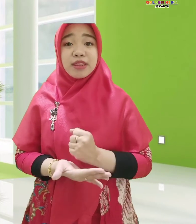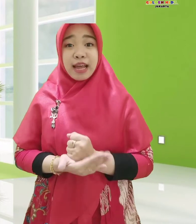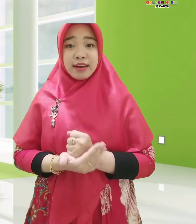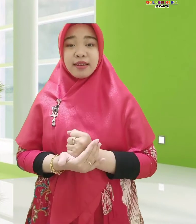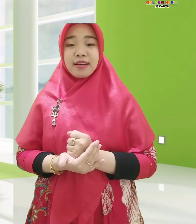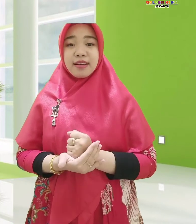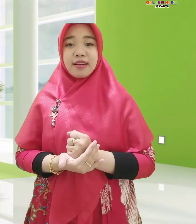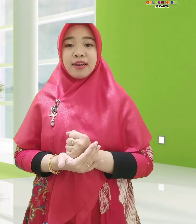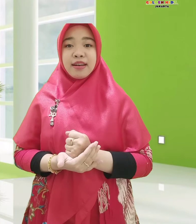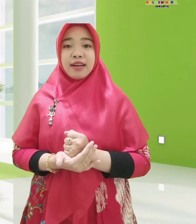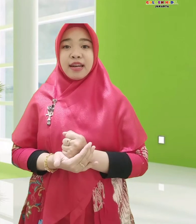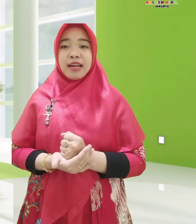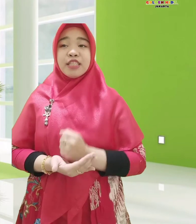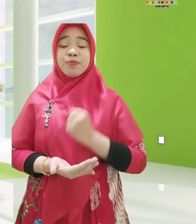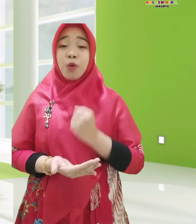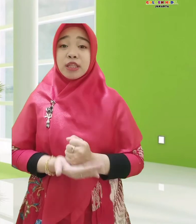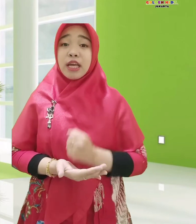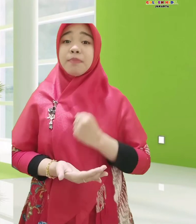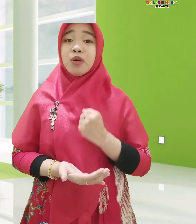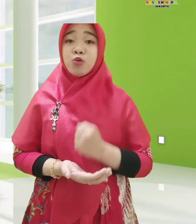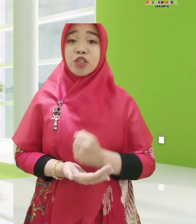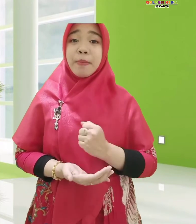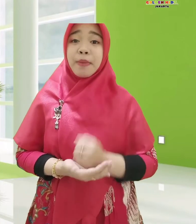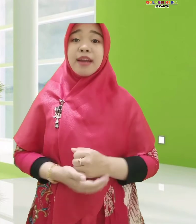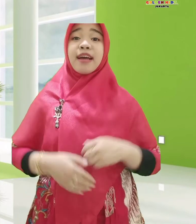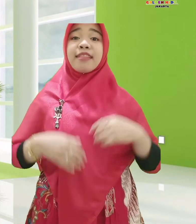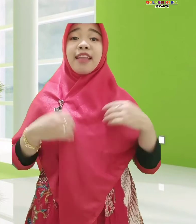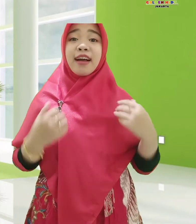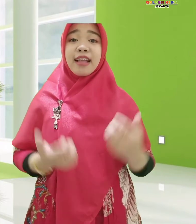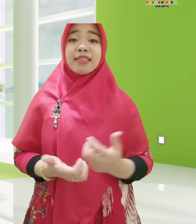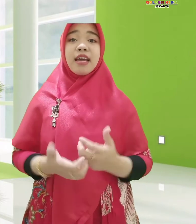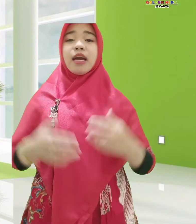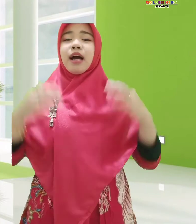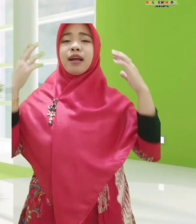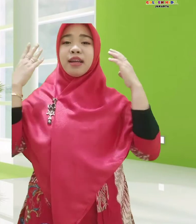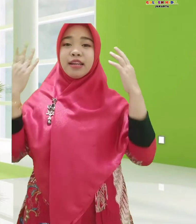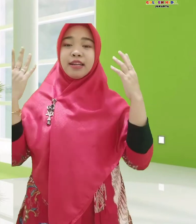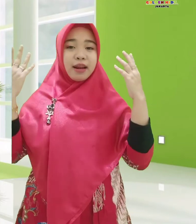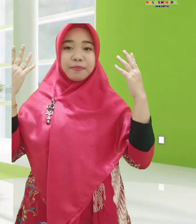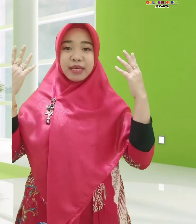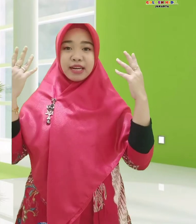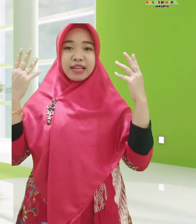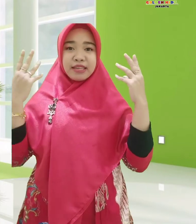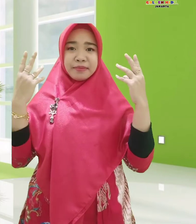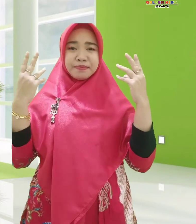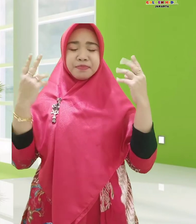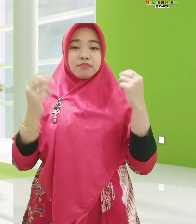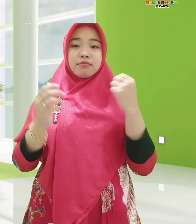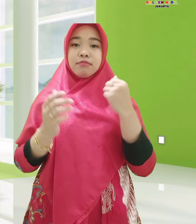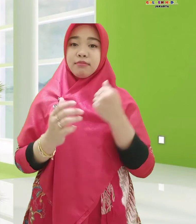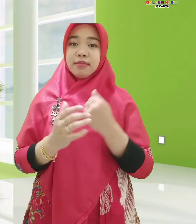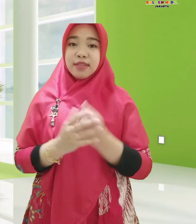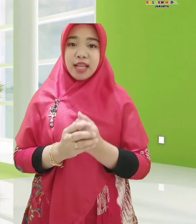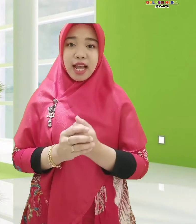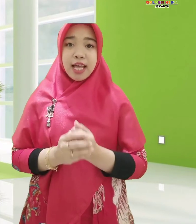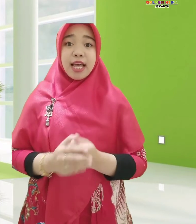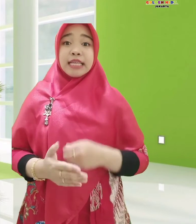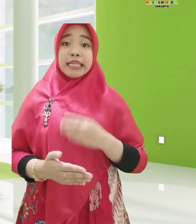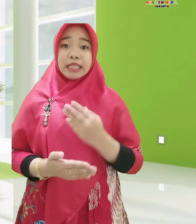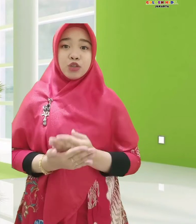spontan. Spontan mengucapkan kata-kata yang ada di dalam pikirannya. Nah, kita juga